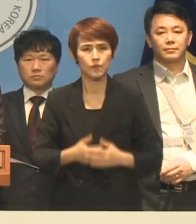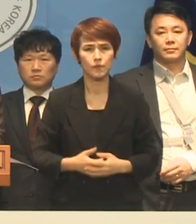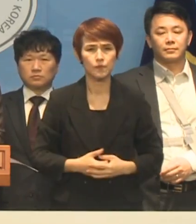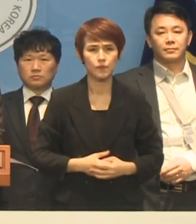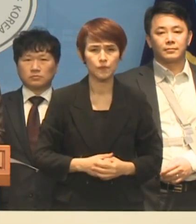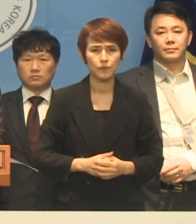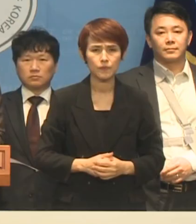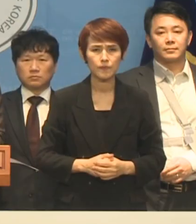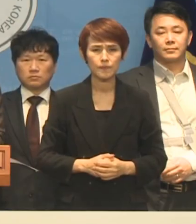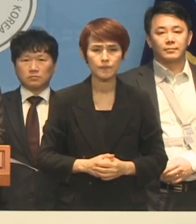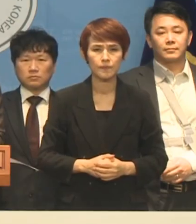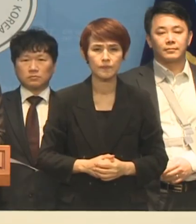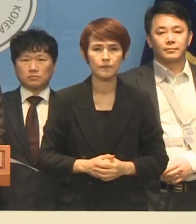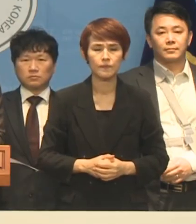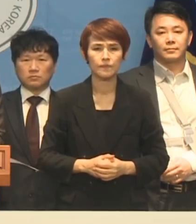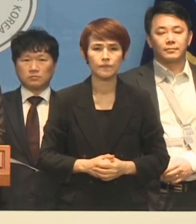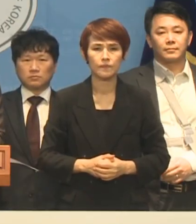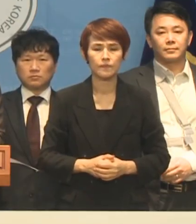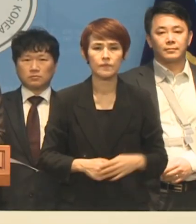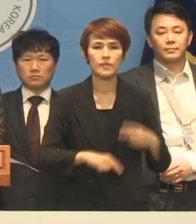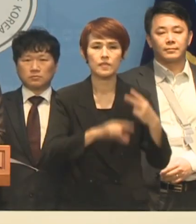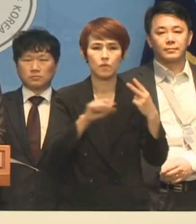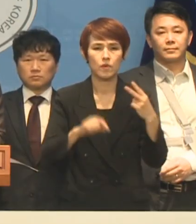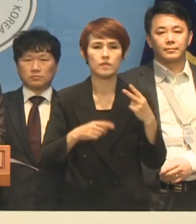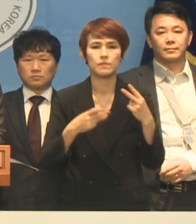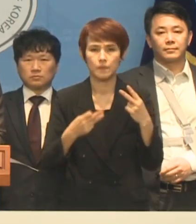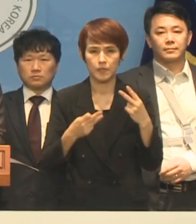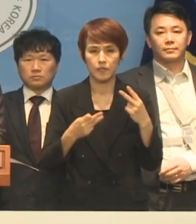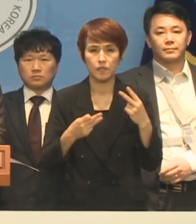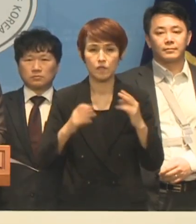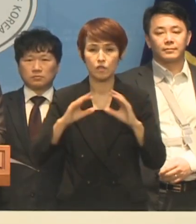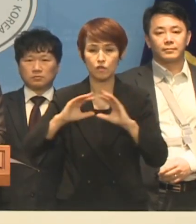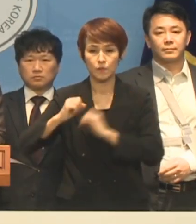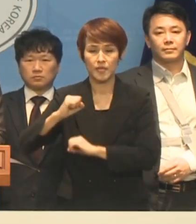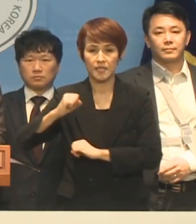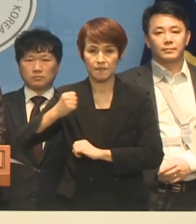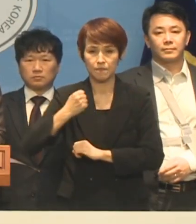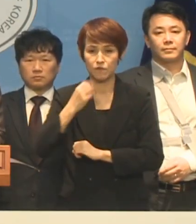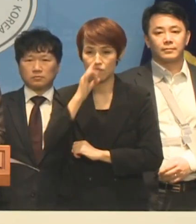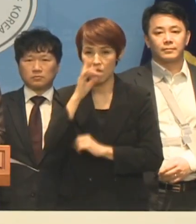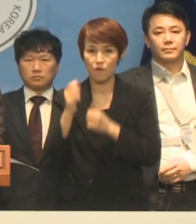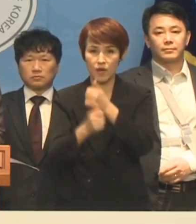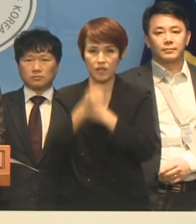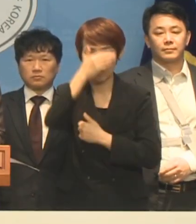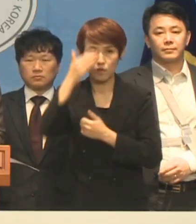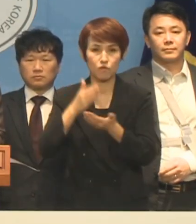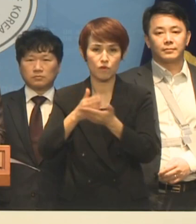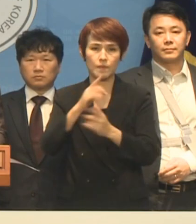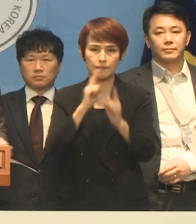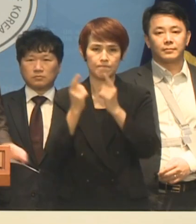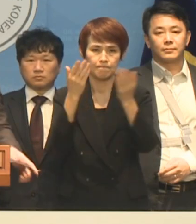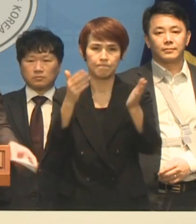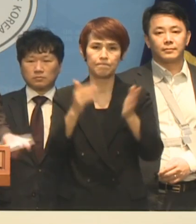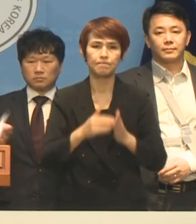촉구드립니다. 2024년 2월 13일 국민의힘 중앙위원회 청년분과 일동.